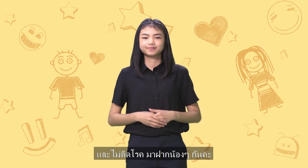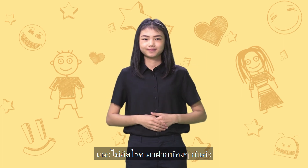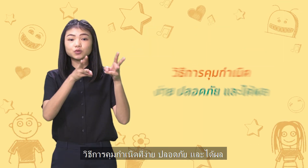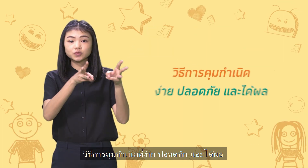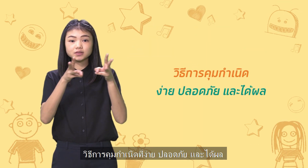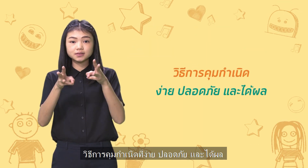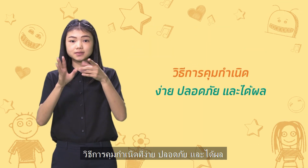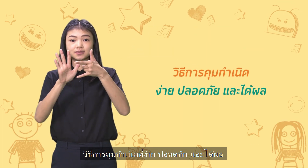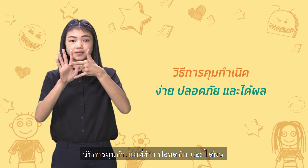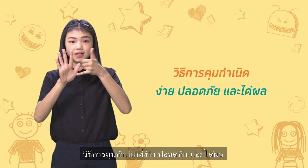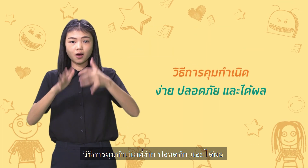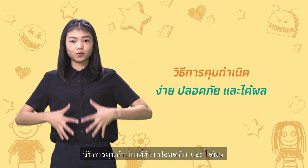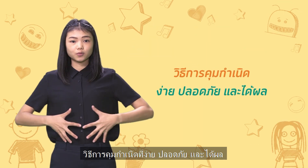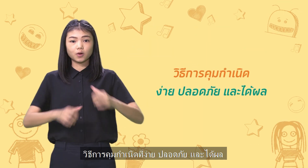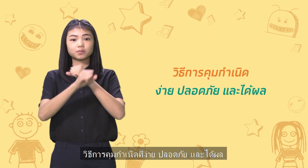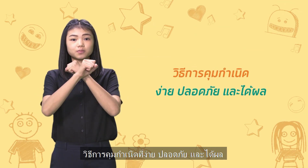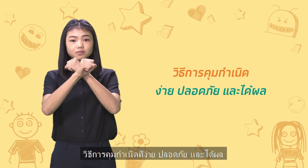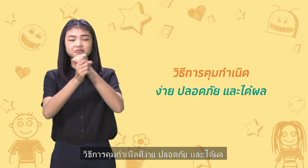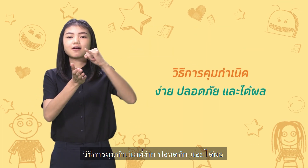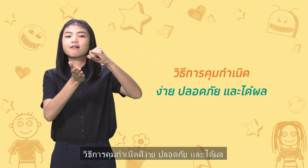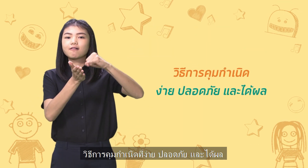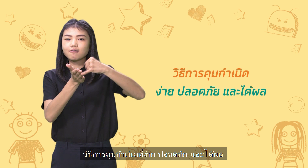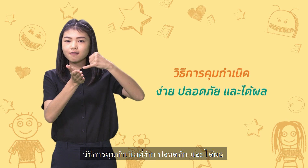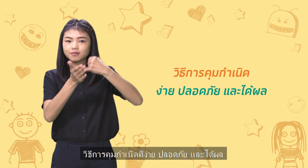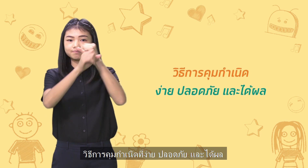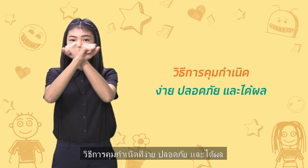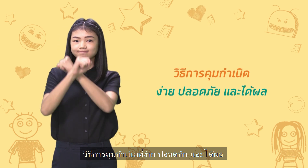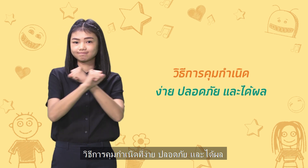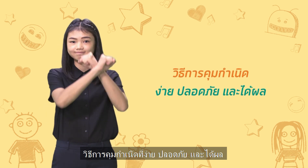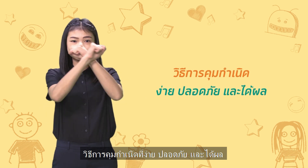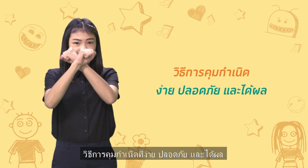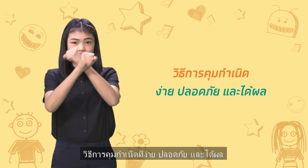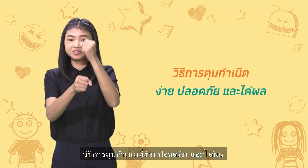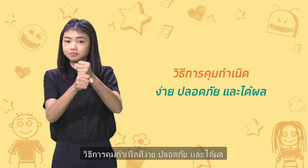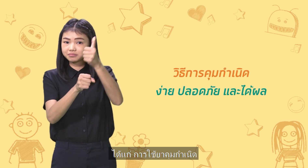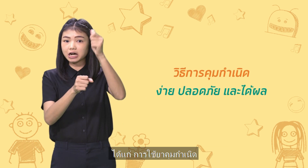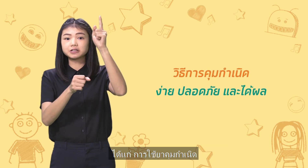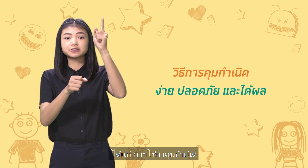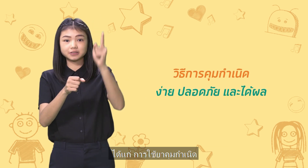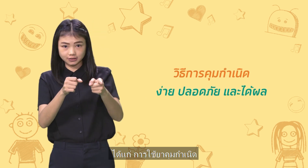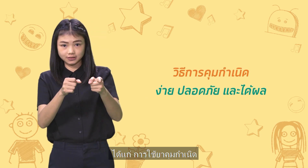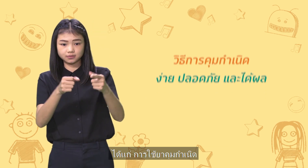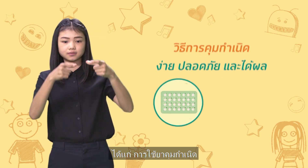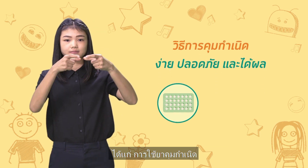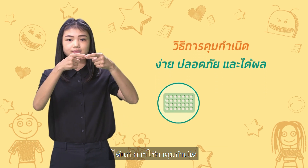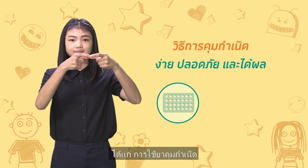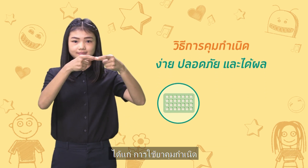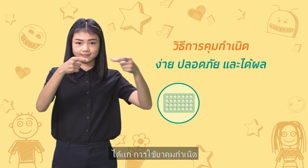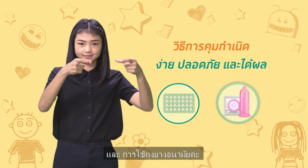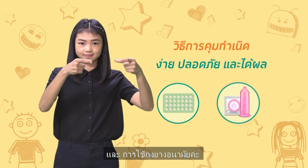วิธีการคุมกำเนิดที่ง่ายปลอดภัยและได้ผลได้แก่การใช้ยาคุมกำเนิดและการ